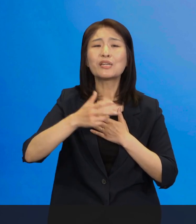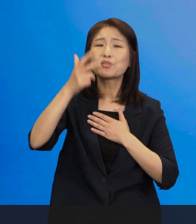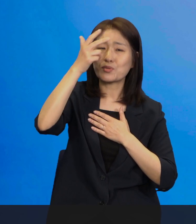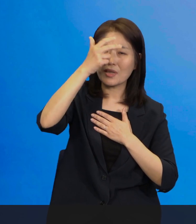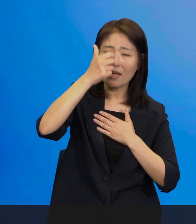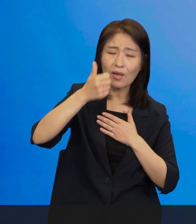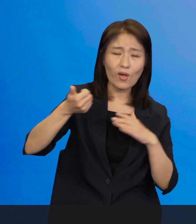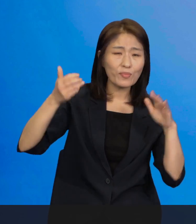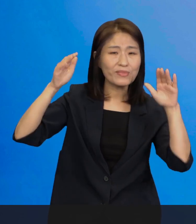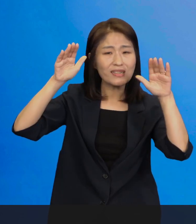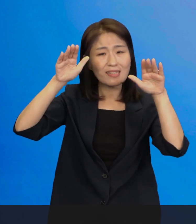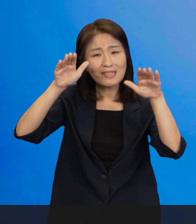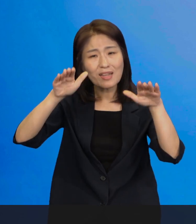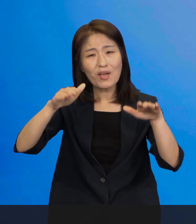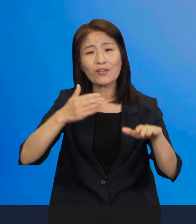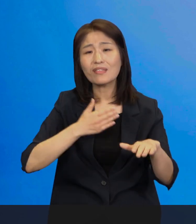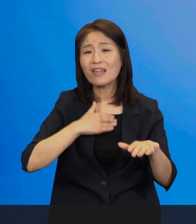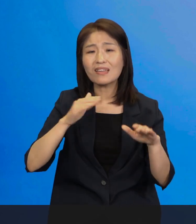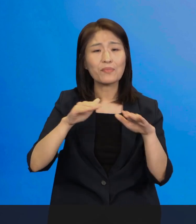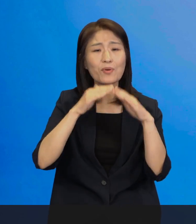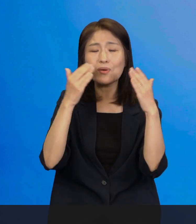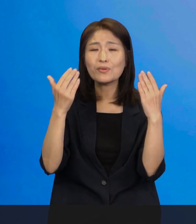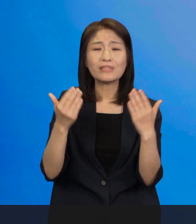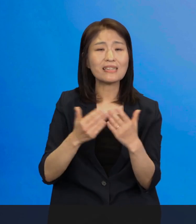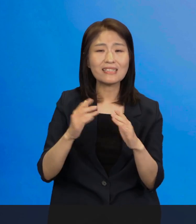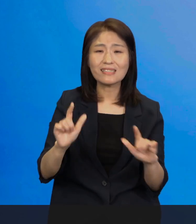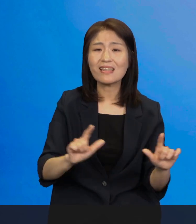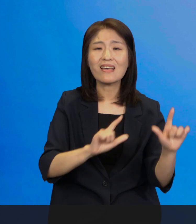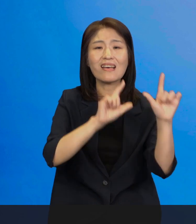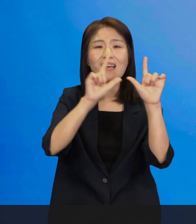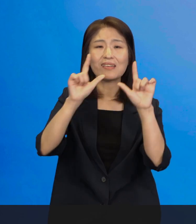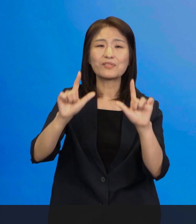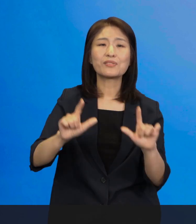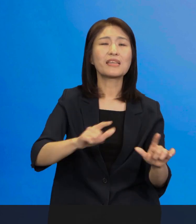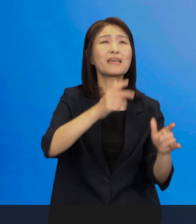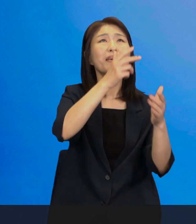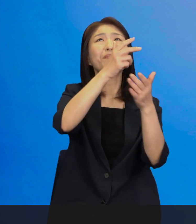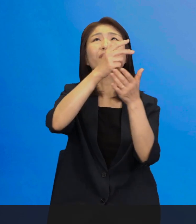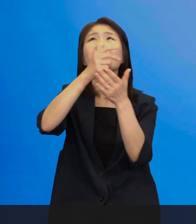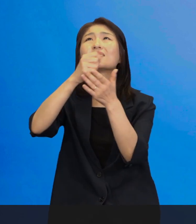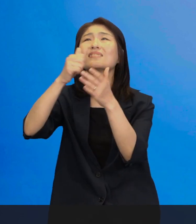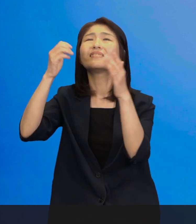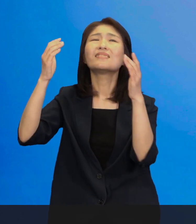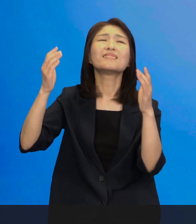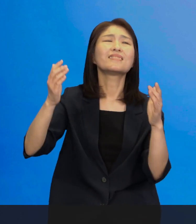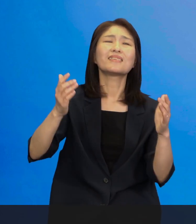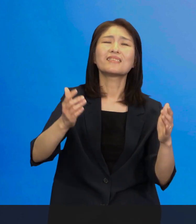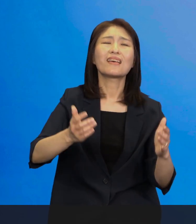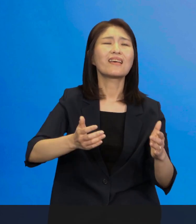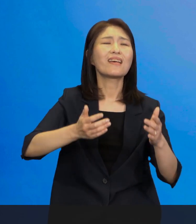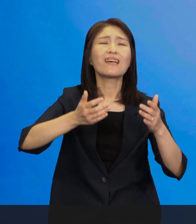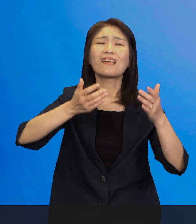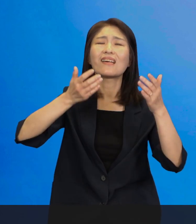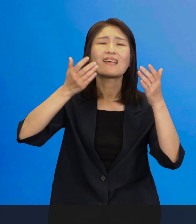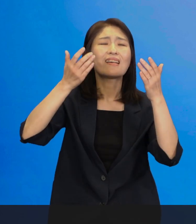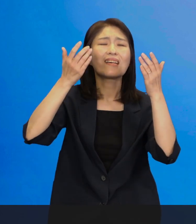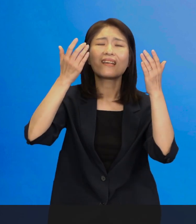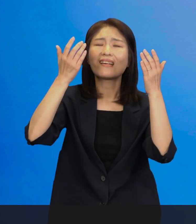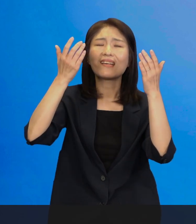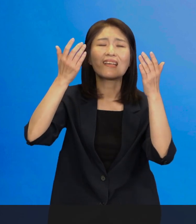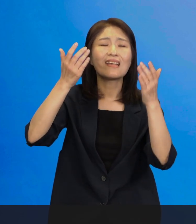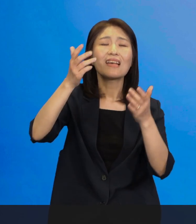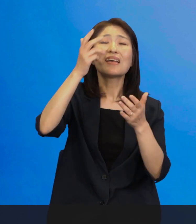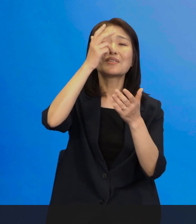지켜주시네. 주께 엎드려 나의 모든 삶 주님께 드리네.